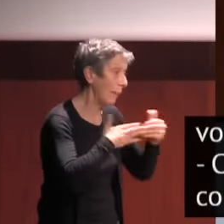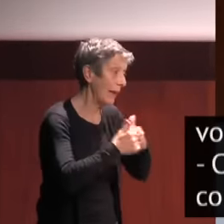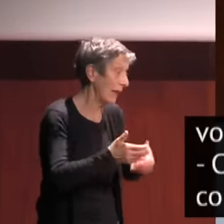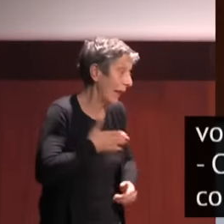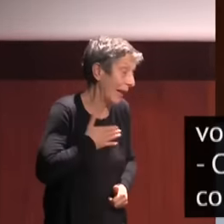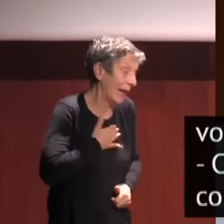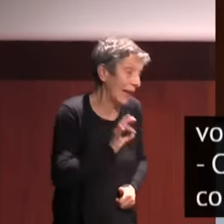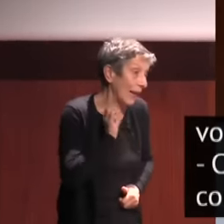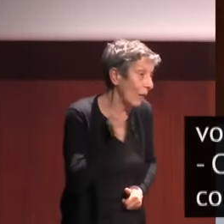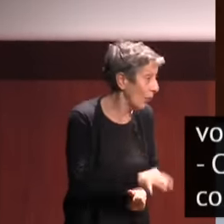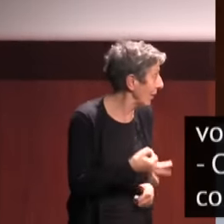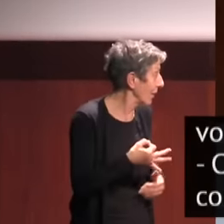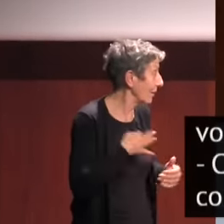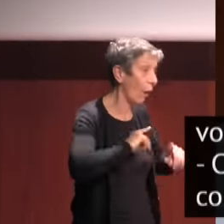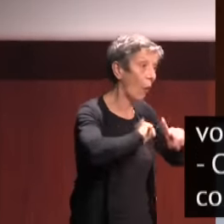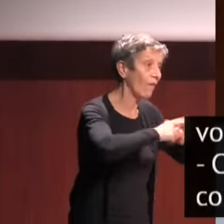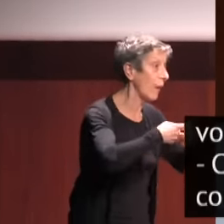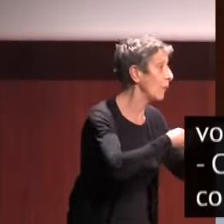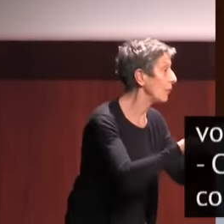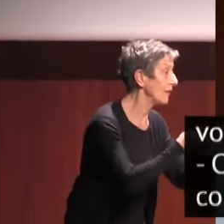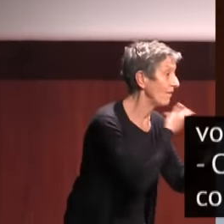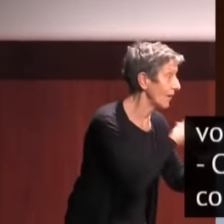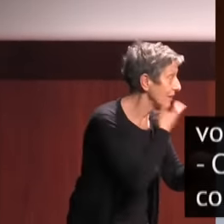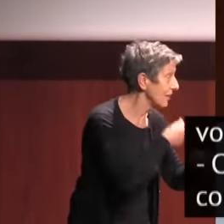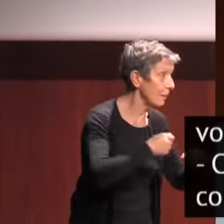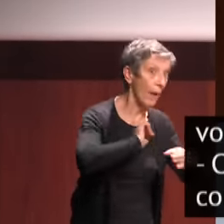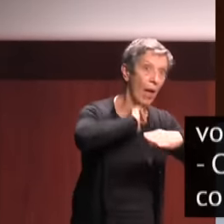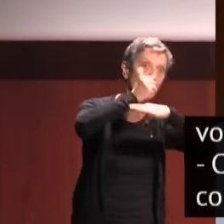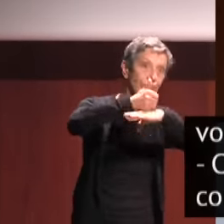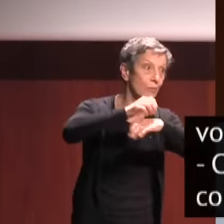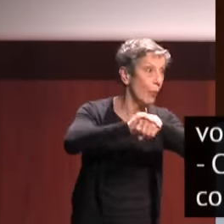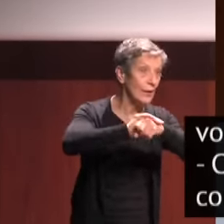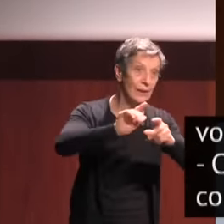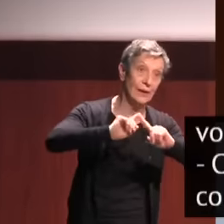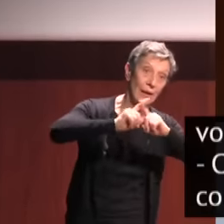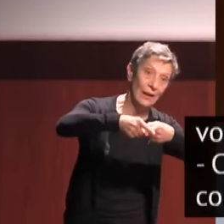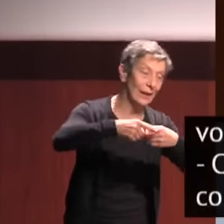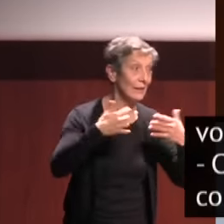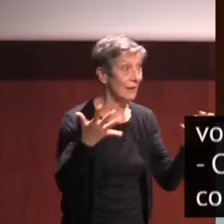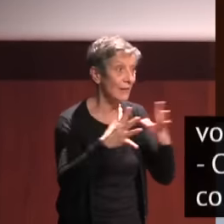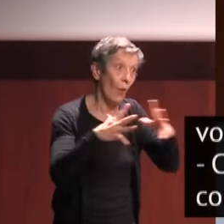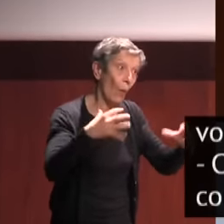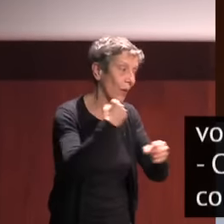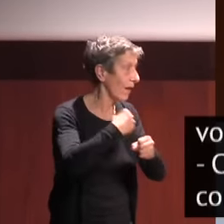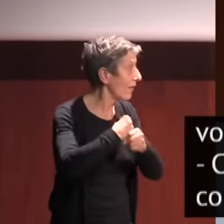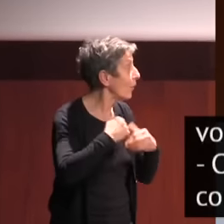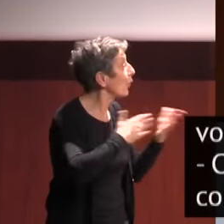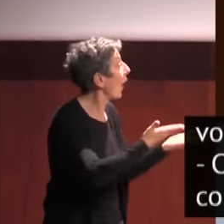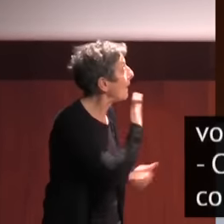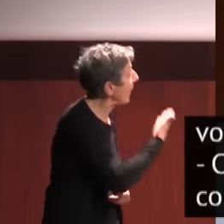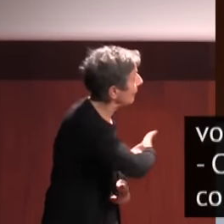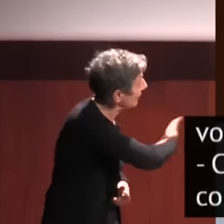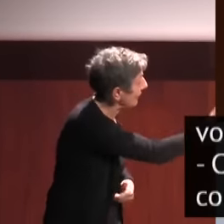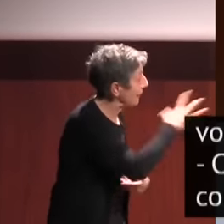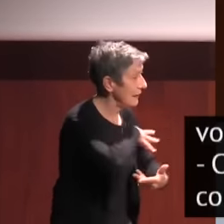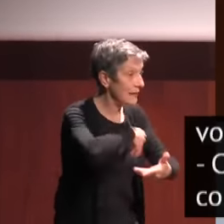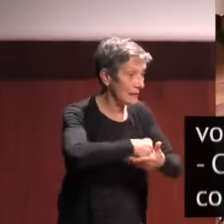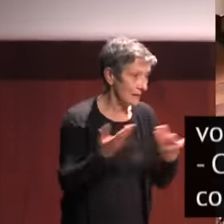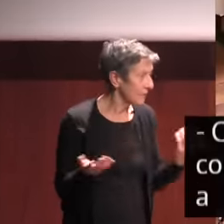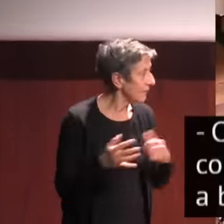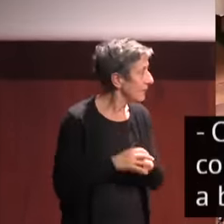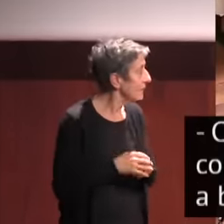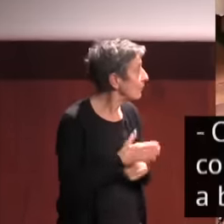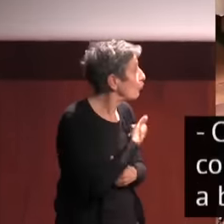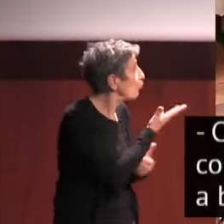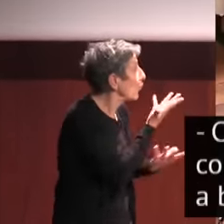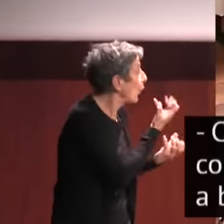autre question. Il y a du travail. Et oui, il y a beaucoup de travail. En tout cas, merci d'avoir participé à cette table ronde. Est-ce que nos libraires veulent